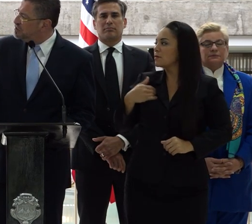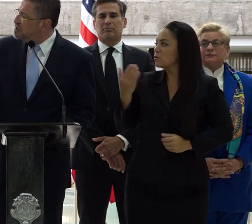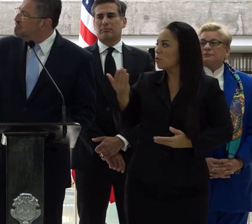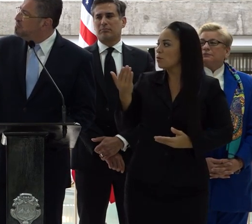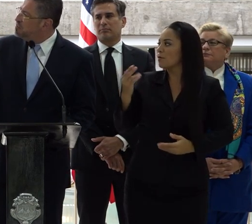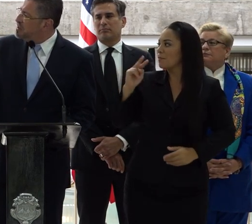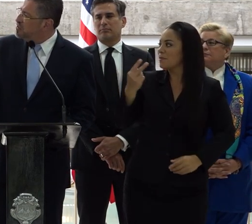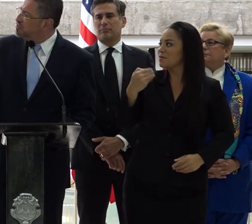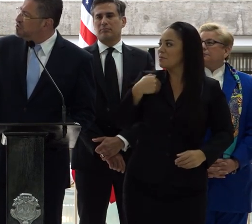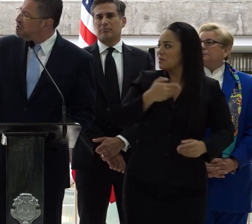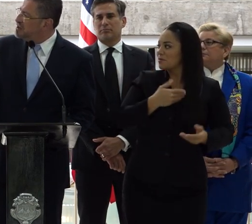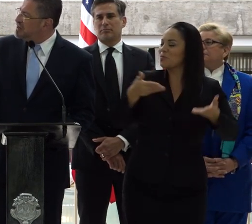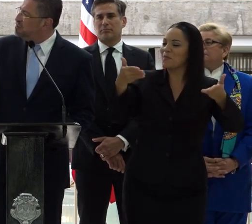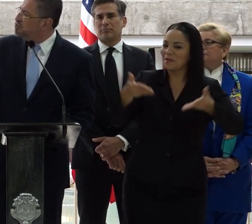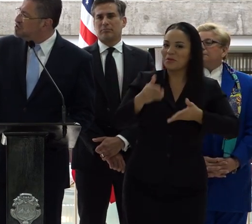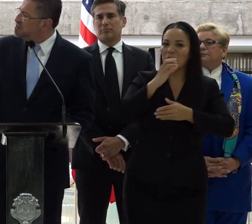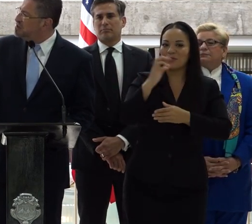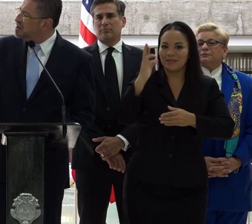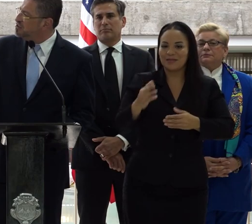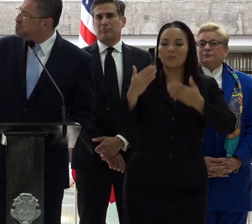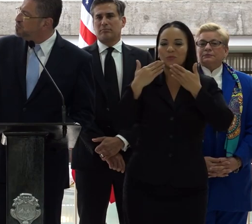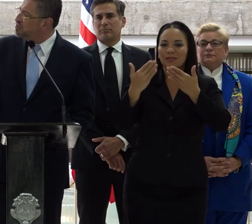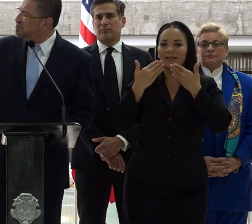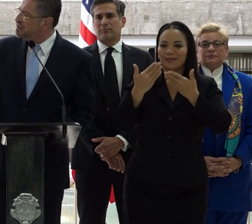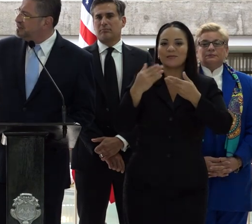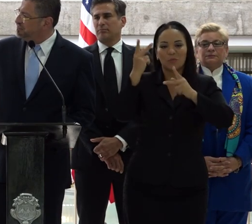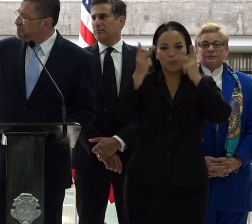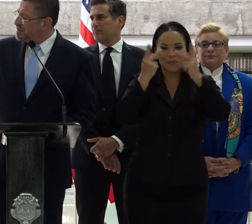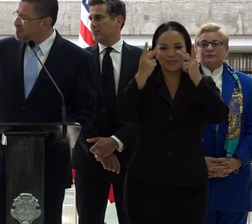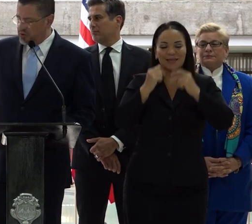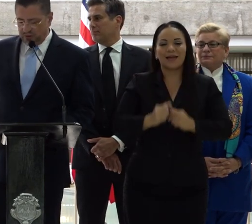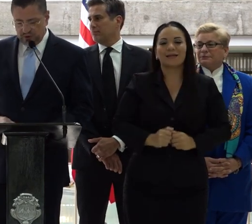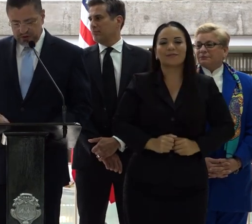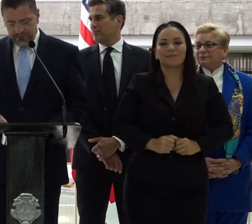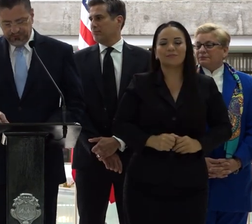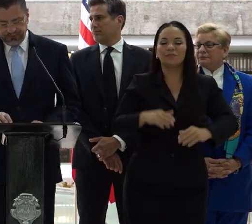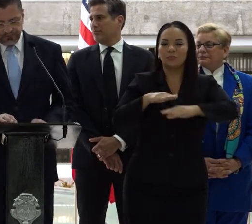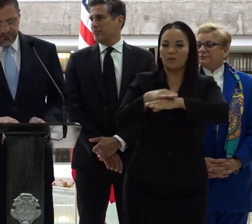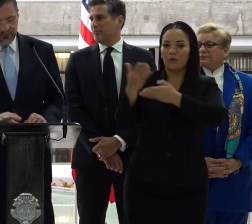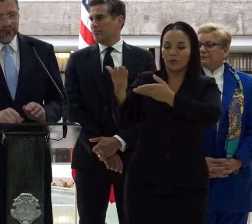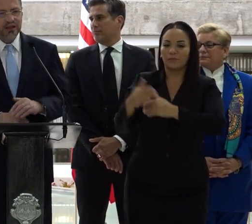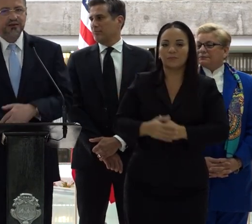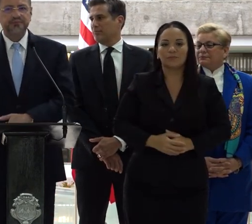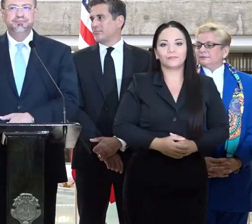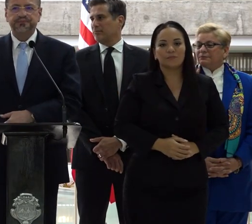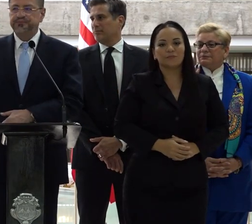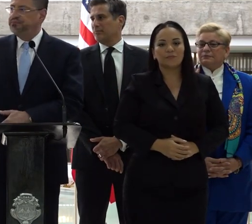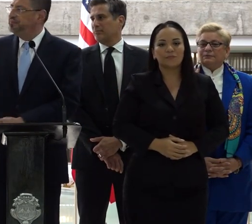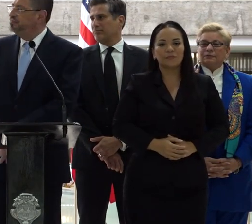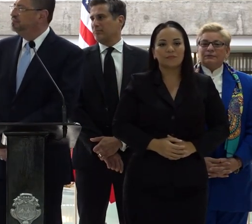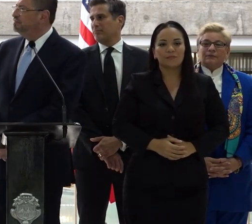viceministro, bienvenido a Costa Rica, muchísimas gracias por su visita. Por favor.